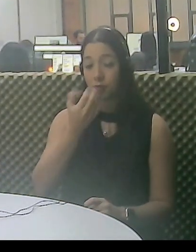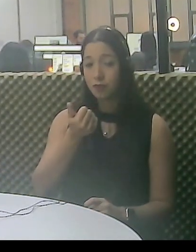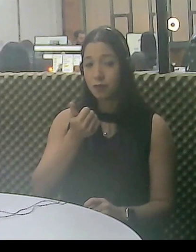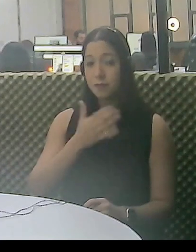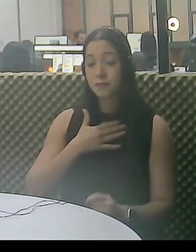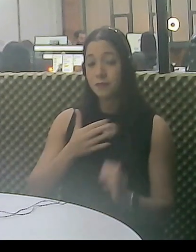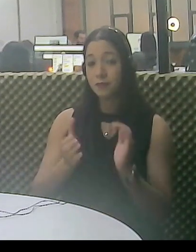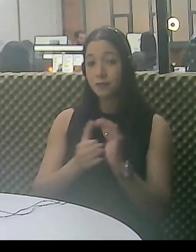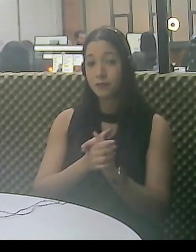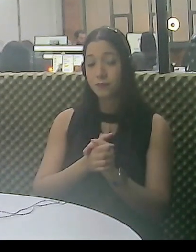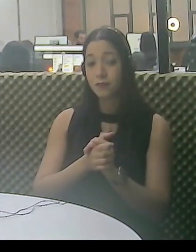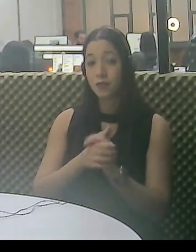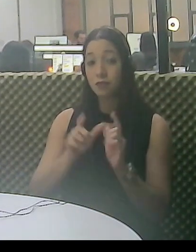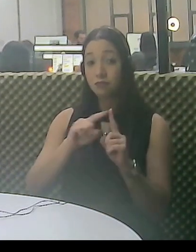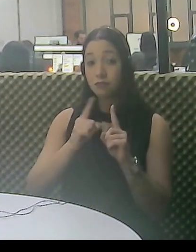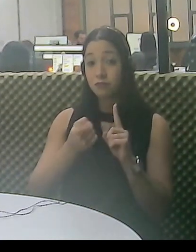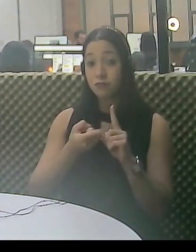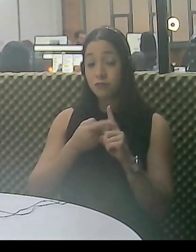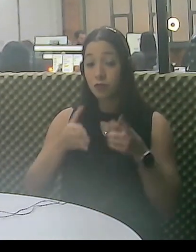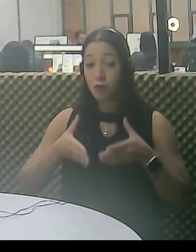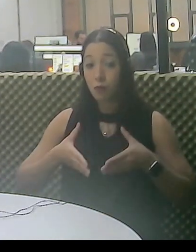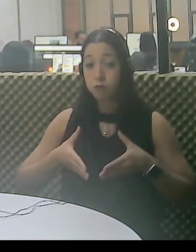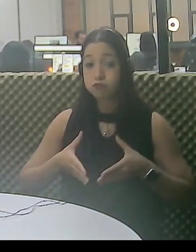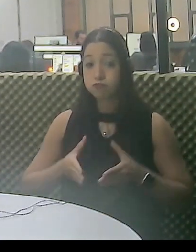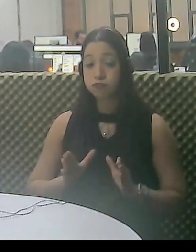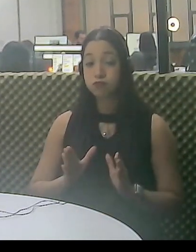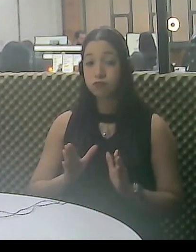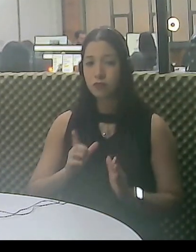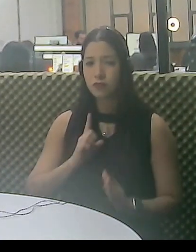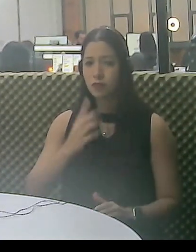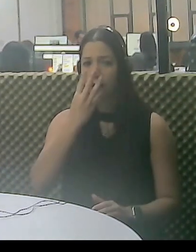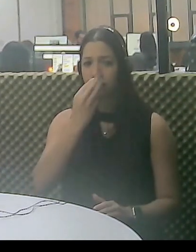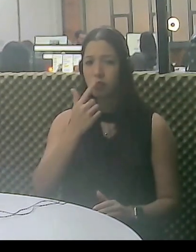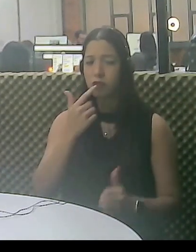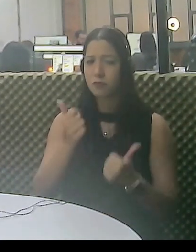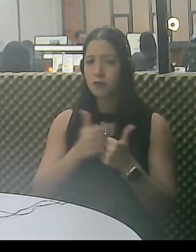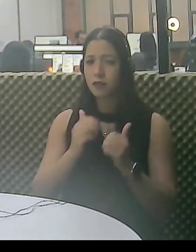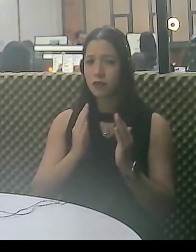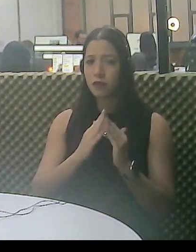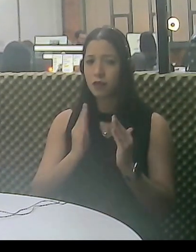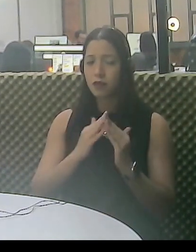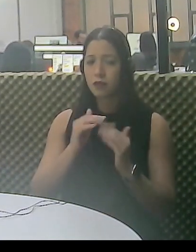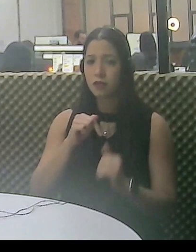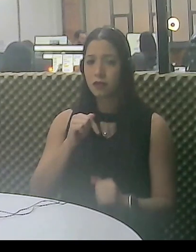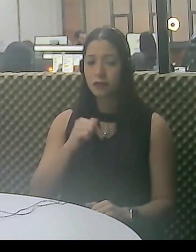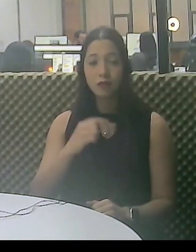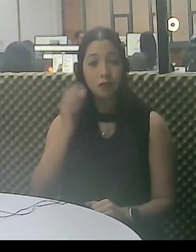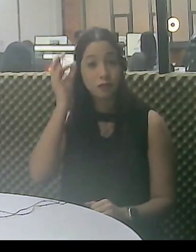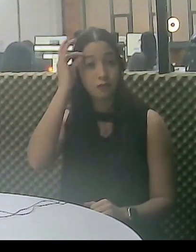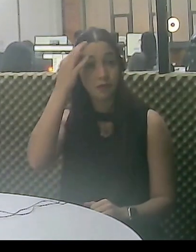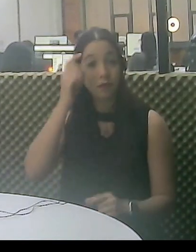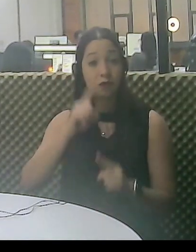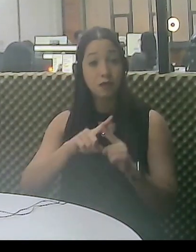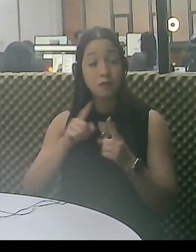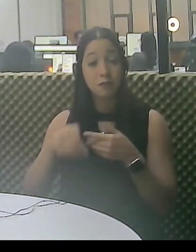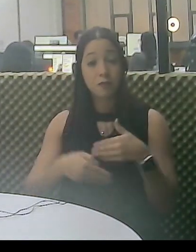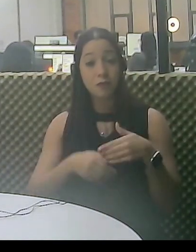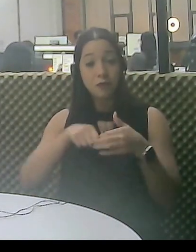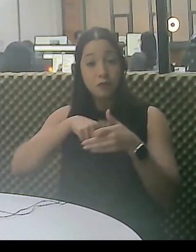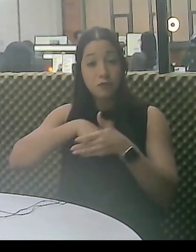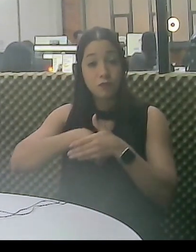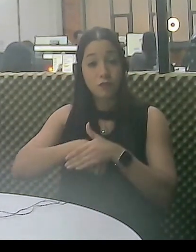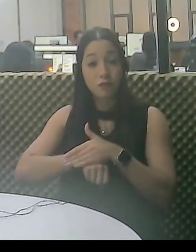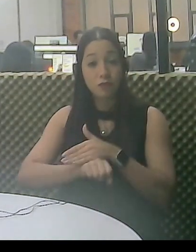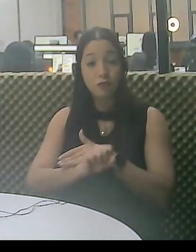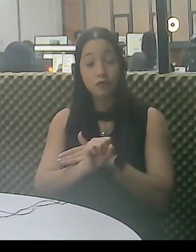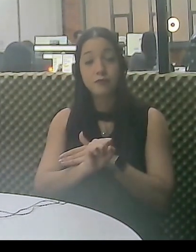minha esposa entrou em trabalho de parto e estourou a bolsa. Tem alguma viatura disponível, tipo Baixar de Europa? Chegamos em poucos minutos, mas o bebê